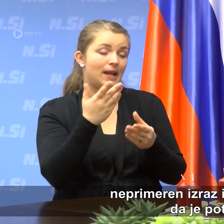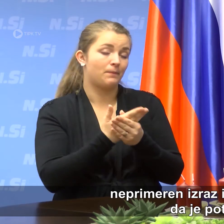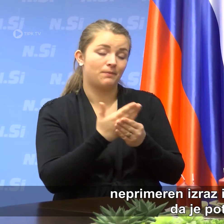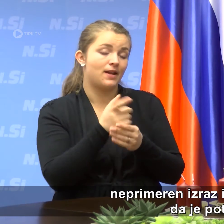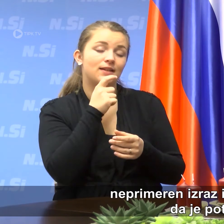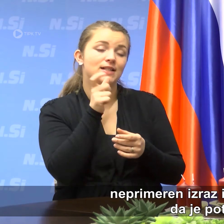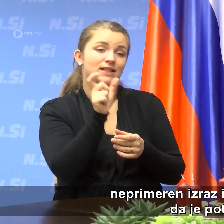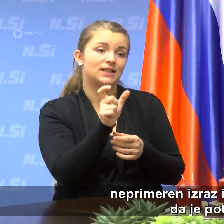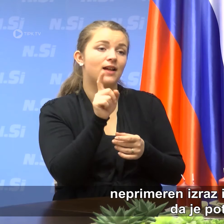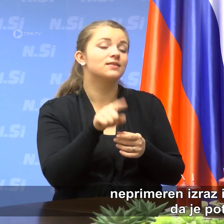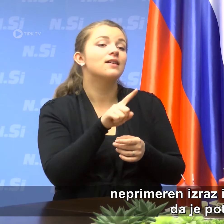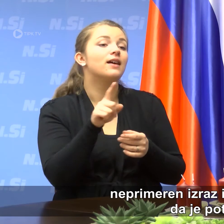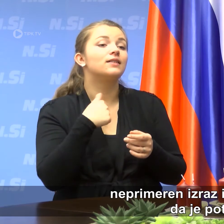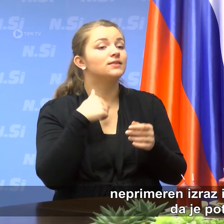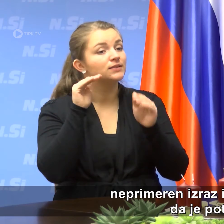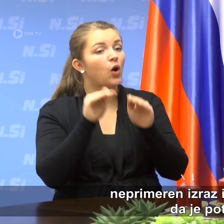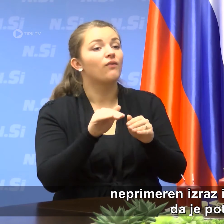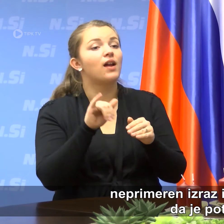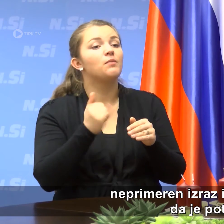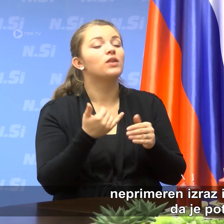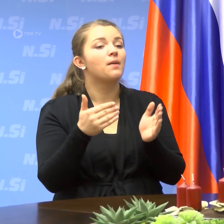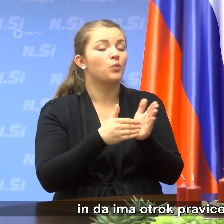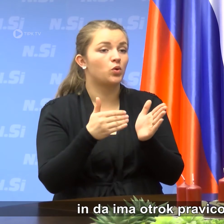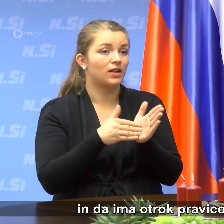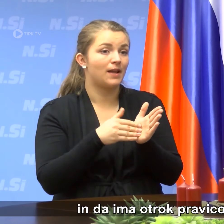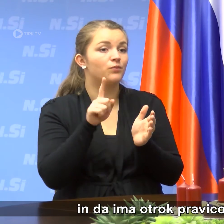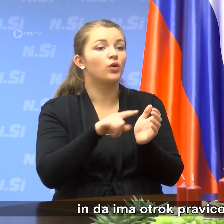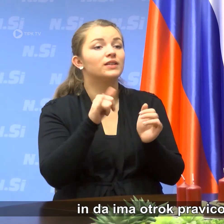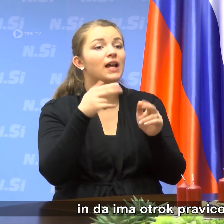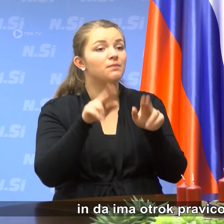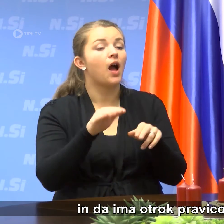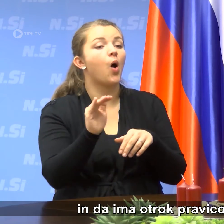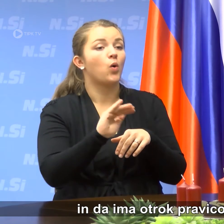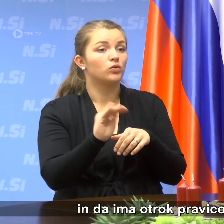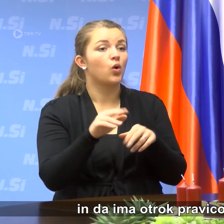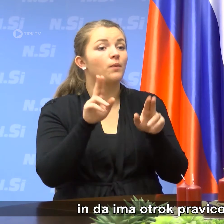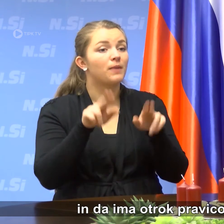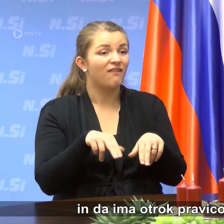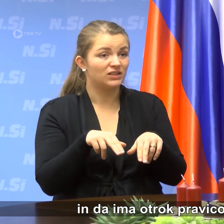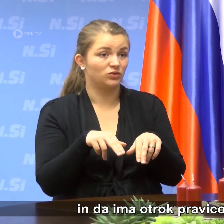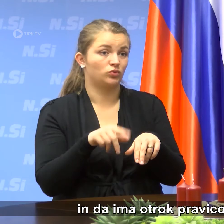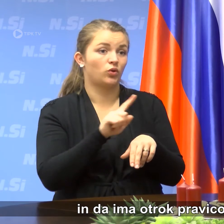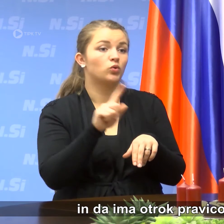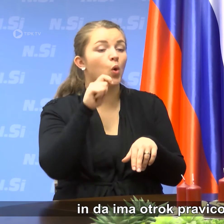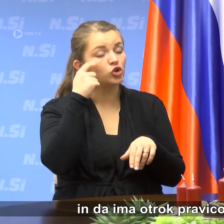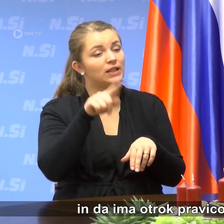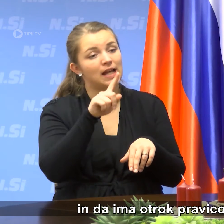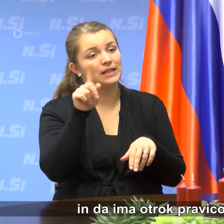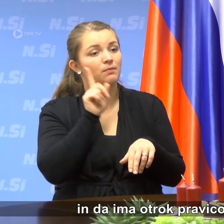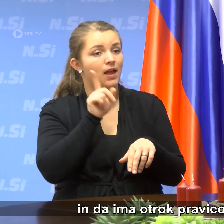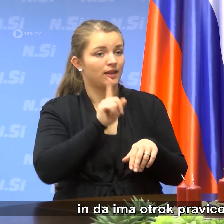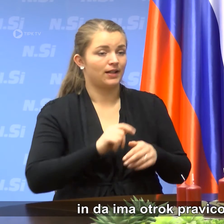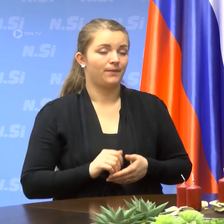neprimeren izraz in zagovarjamo, da je potrebno in da ima otrok pravico do očeta in matere.